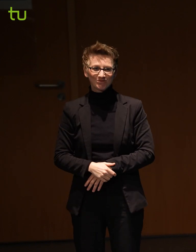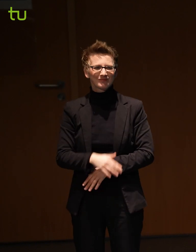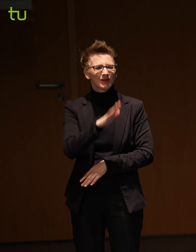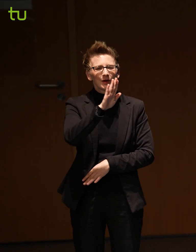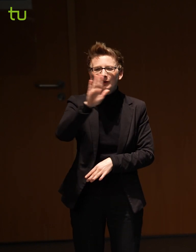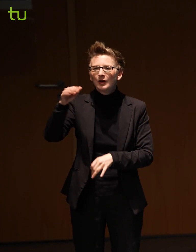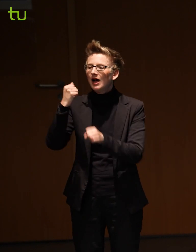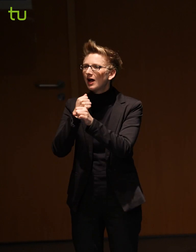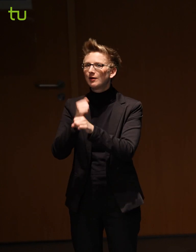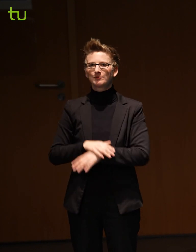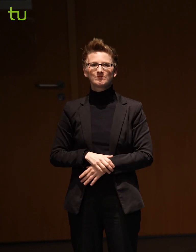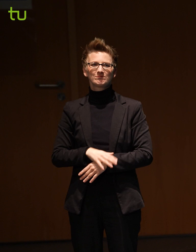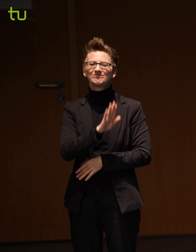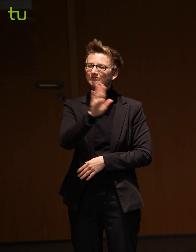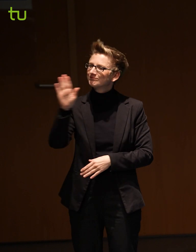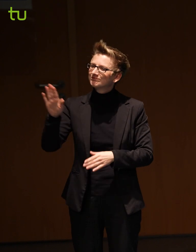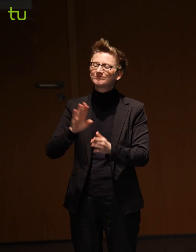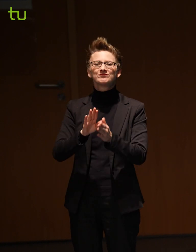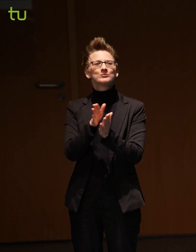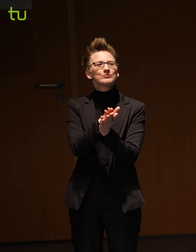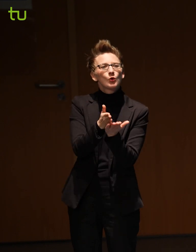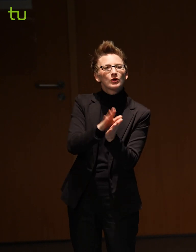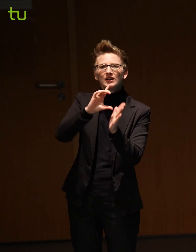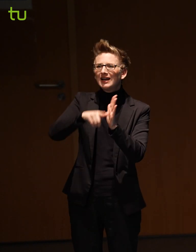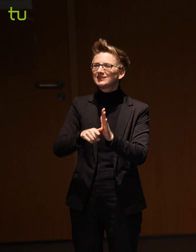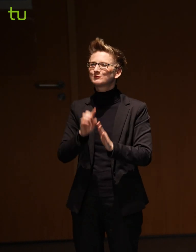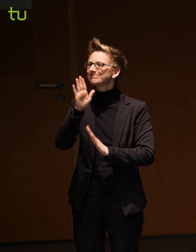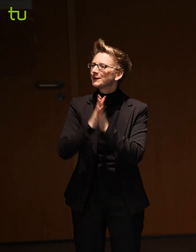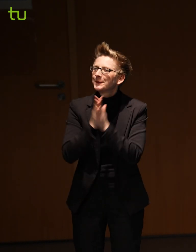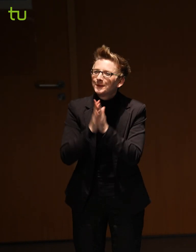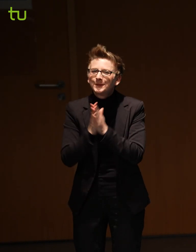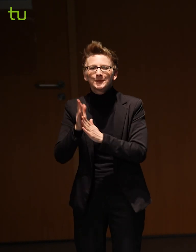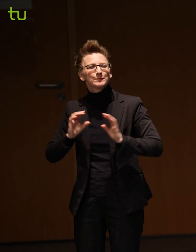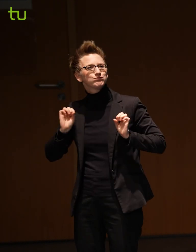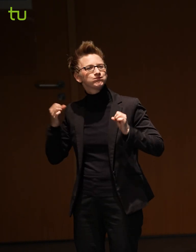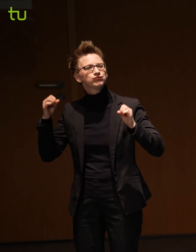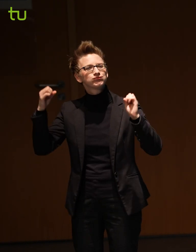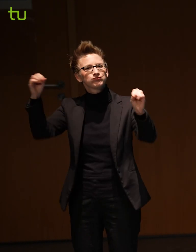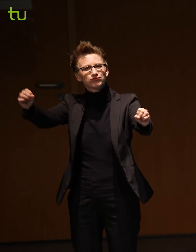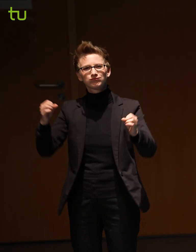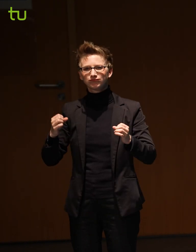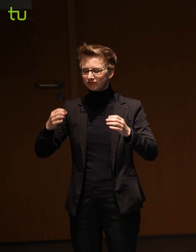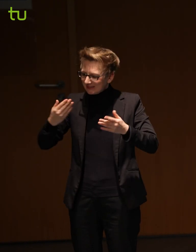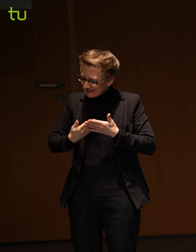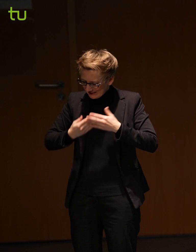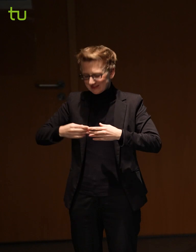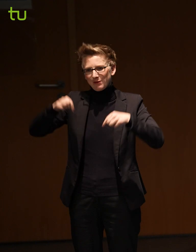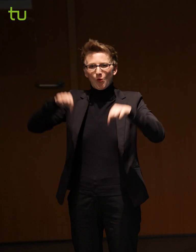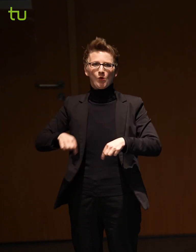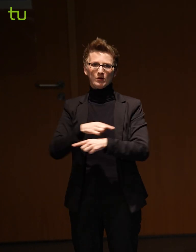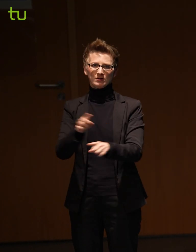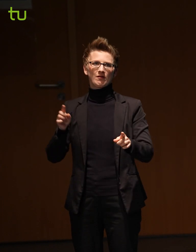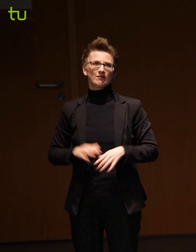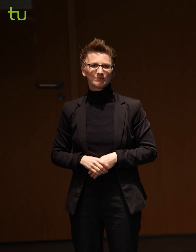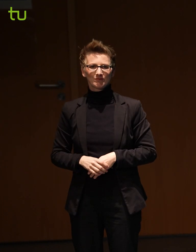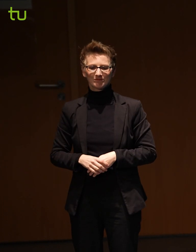eure übersetzerische Leistung, euer Engagement sind der Anlass unserer Veranstaltung heute und